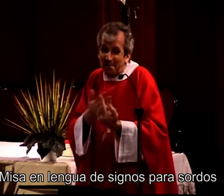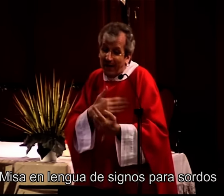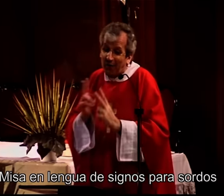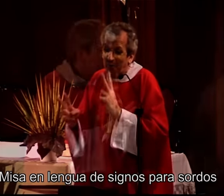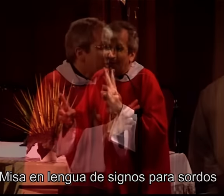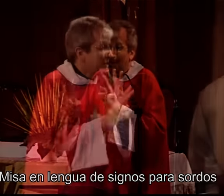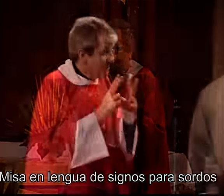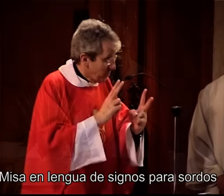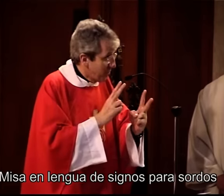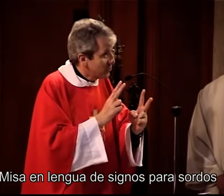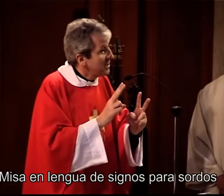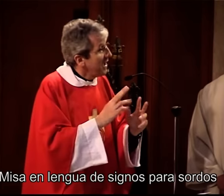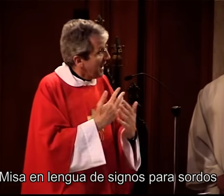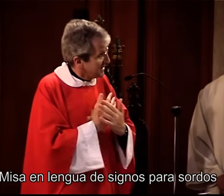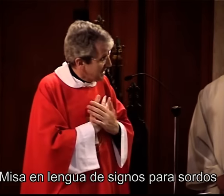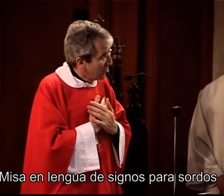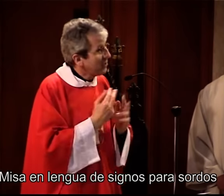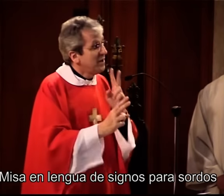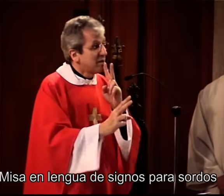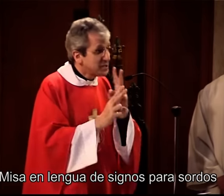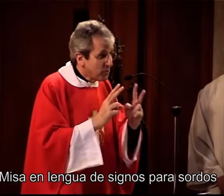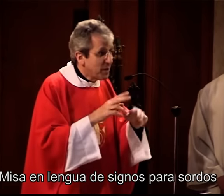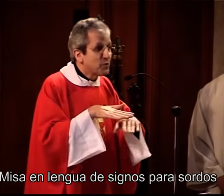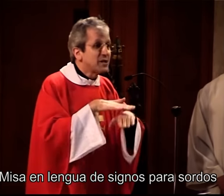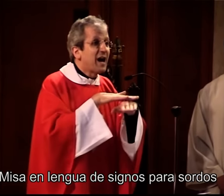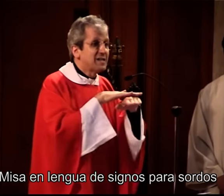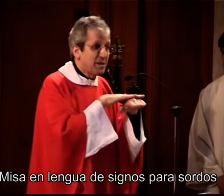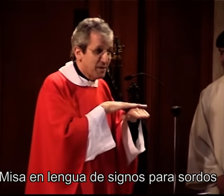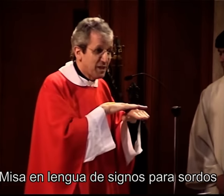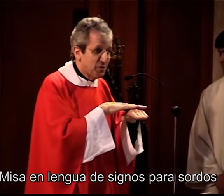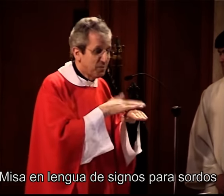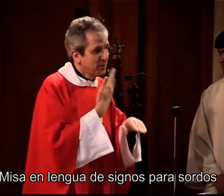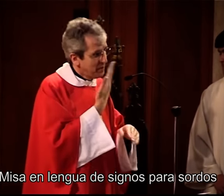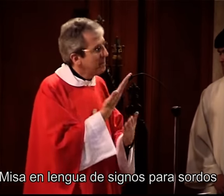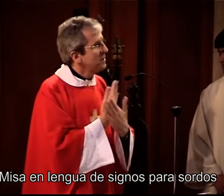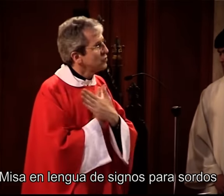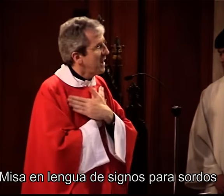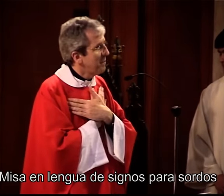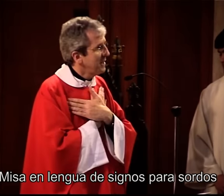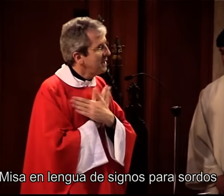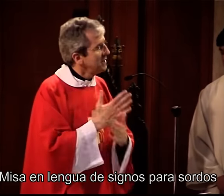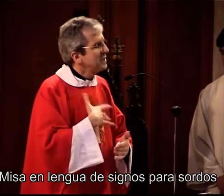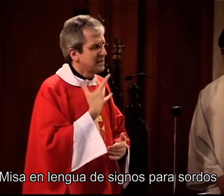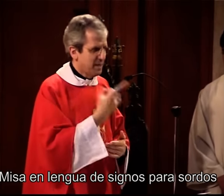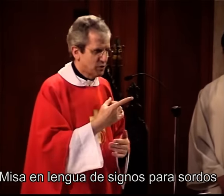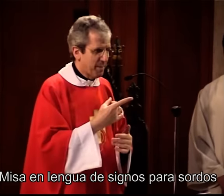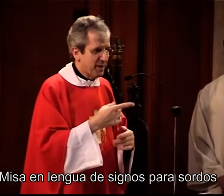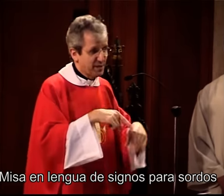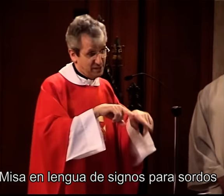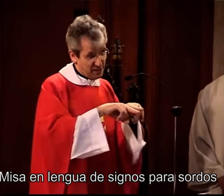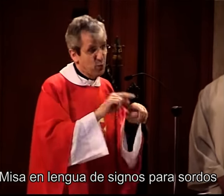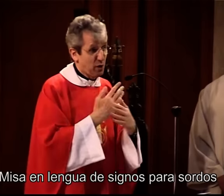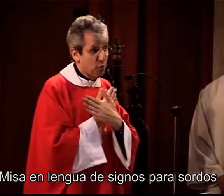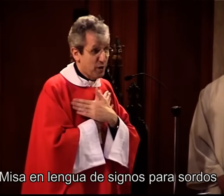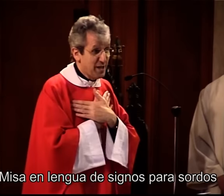uno verá cómo respondemos a ese amor, respondemos a esa invitación. Le pedimos a María que seamos